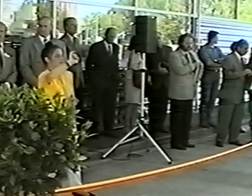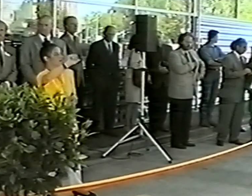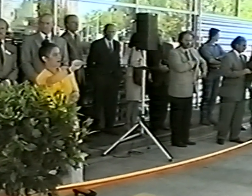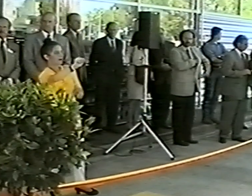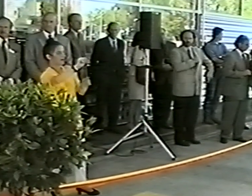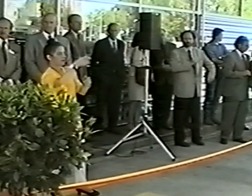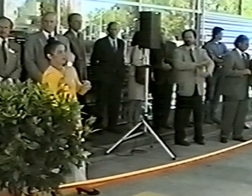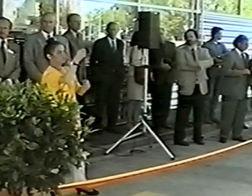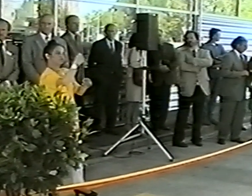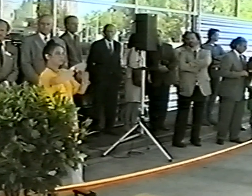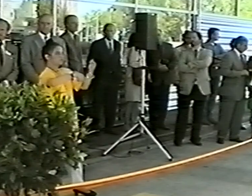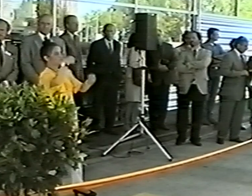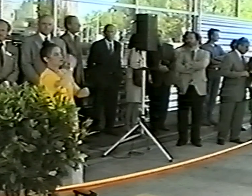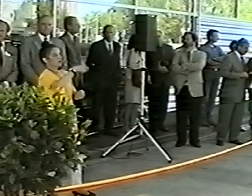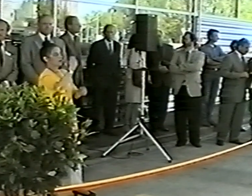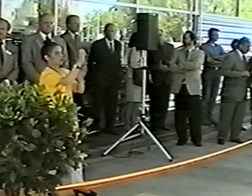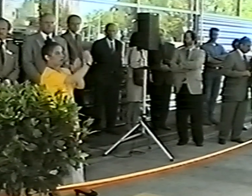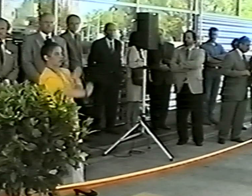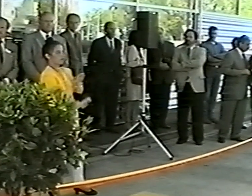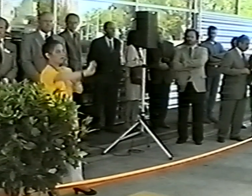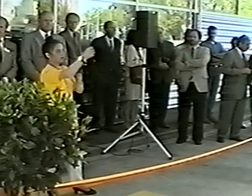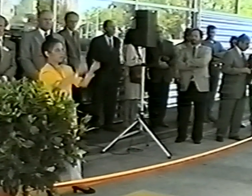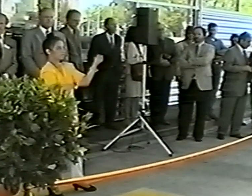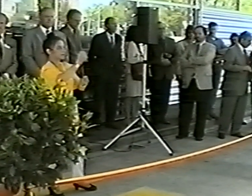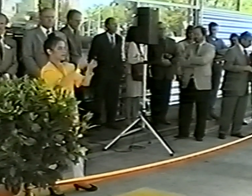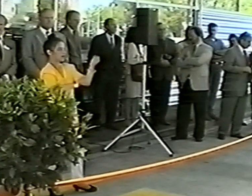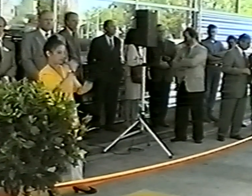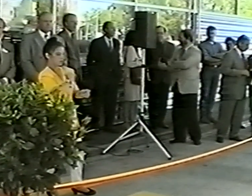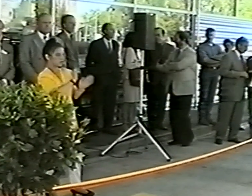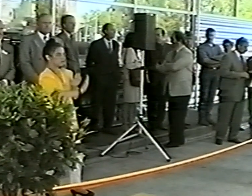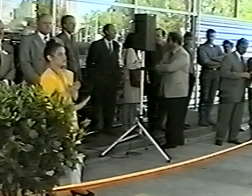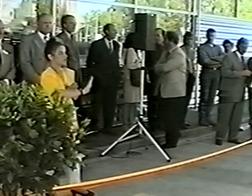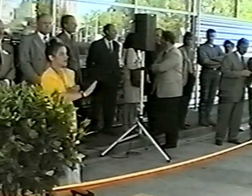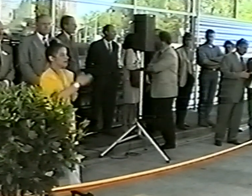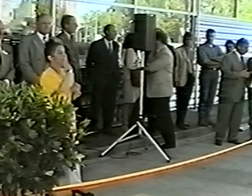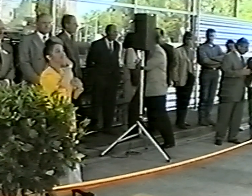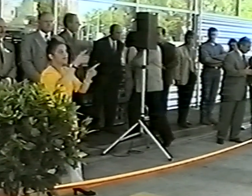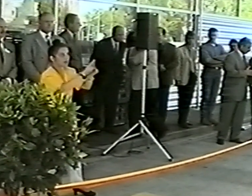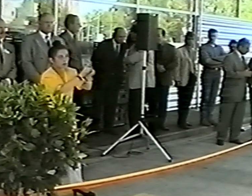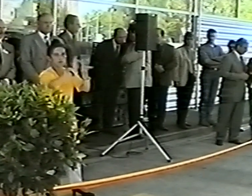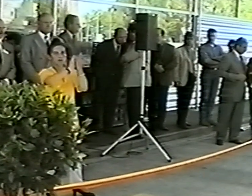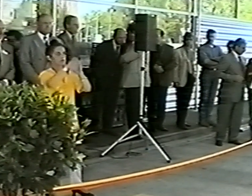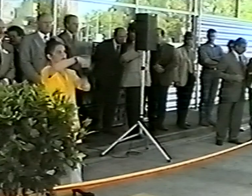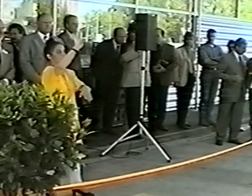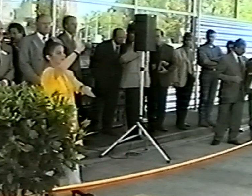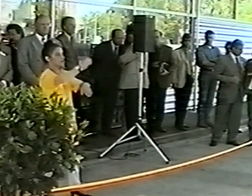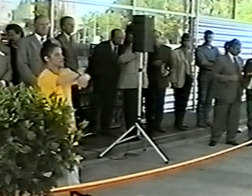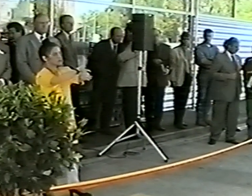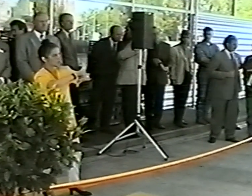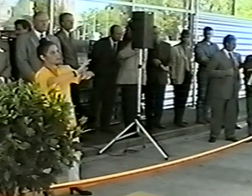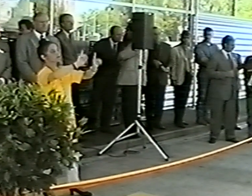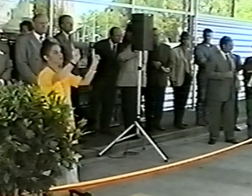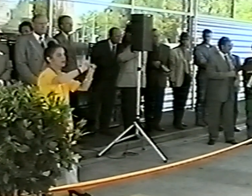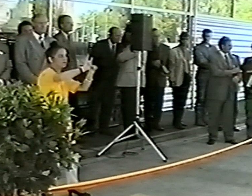d'Europcar en Suisse. J'aimerais également remercier tous les représentants des médias qui